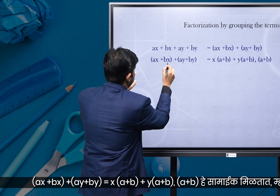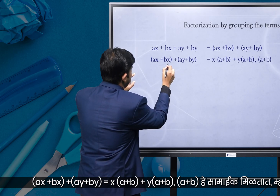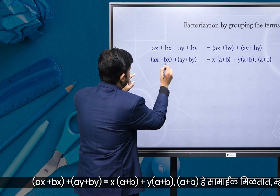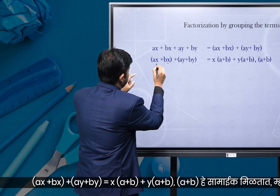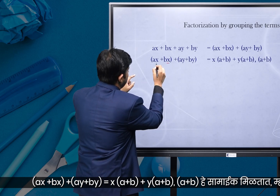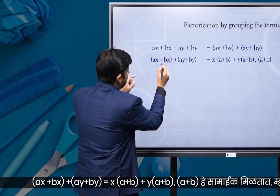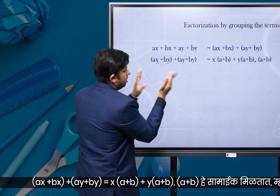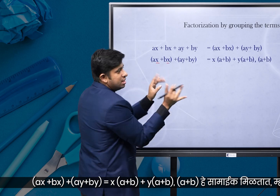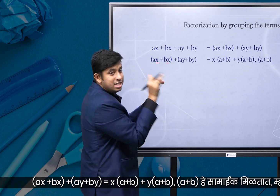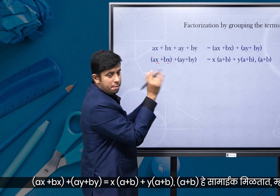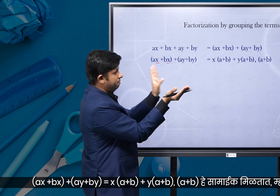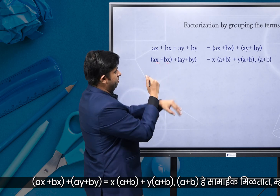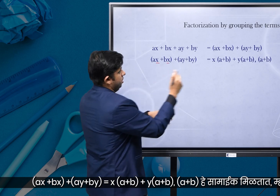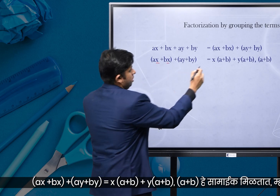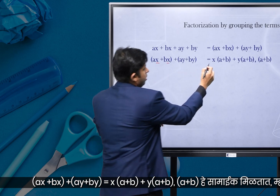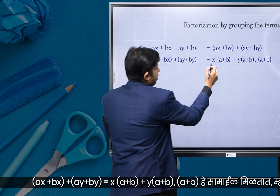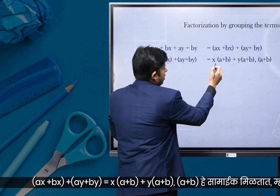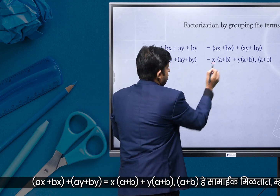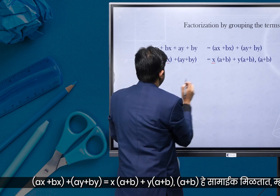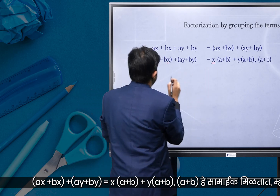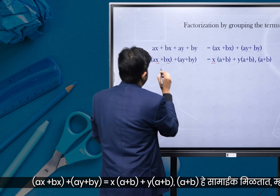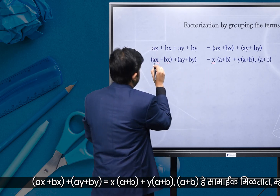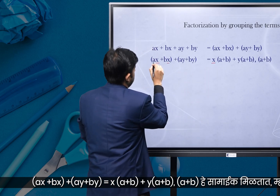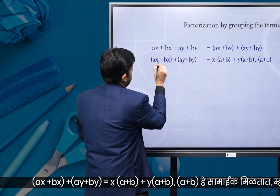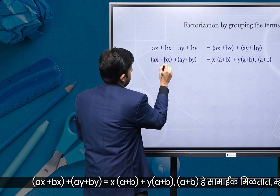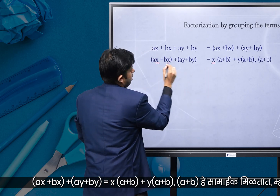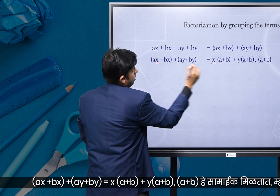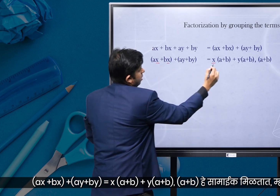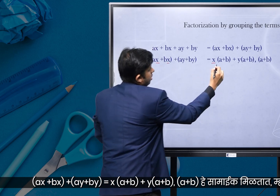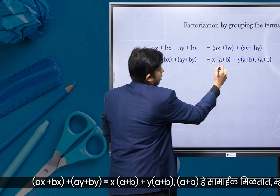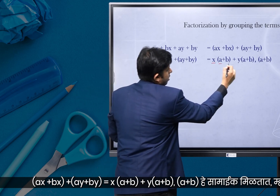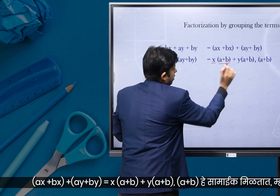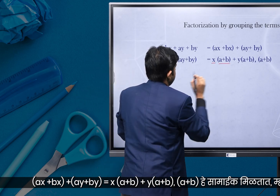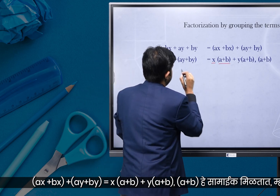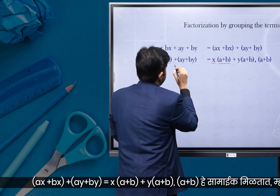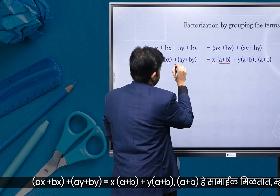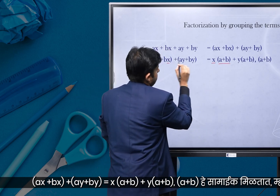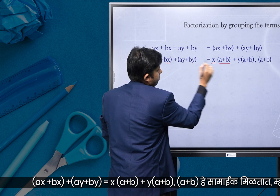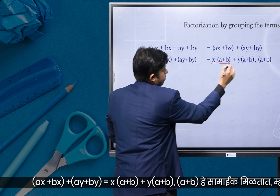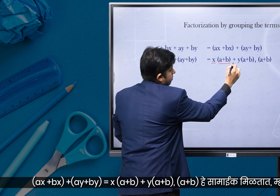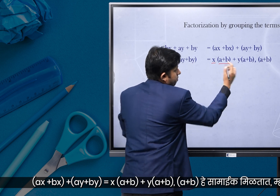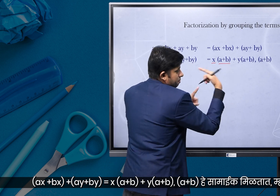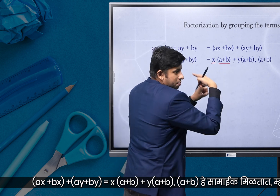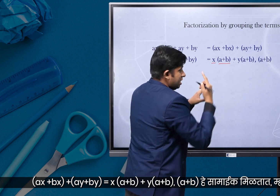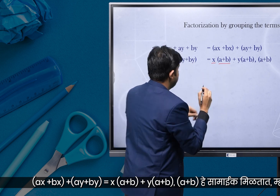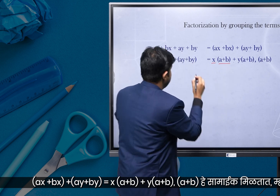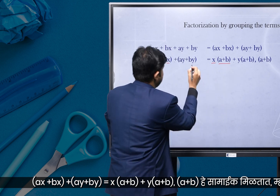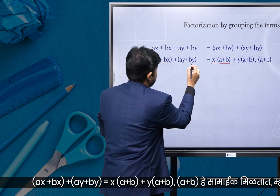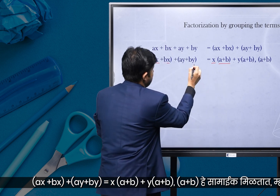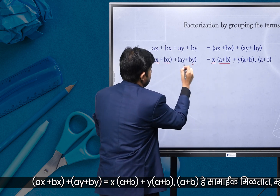कंसामध्ये ax अधिक bx कंस बंद अधिक कंस सुरू ay अधिक by कंस बंद बरोबर x.